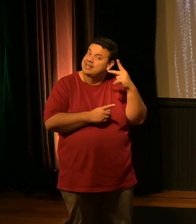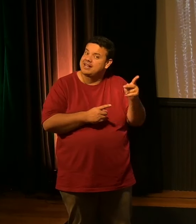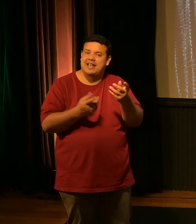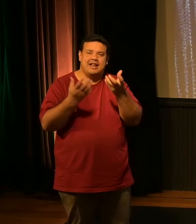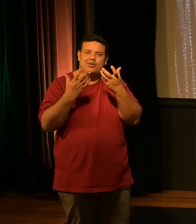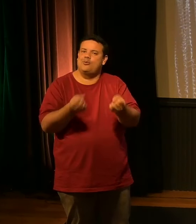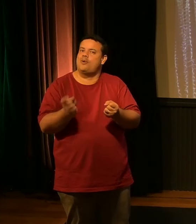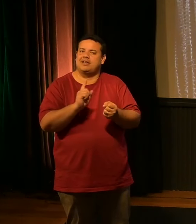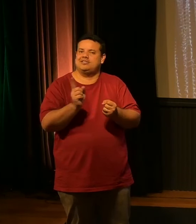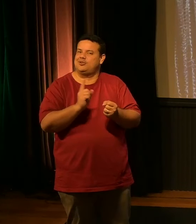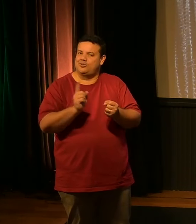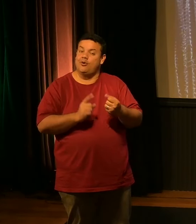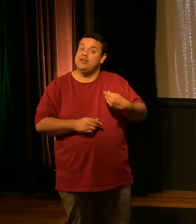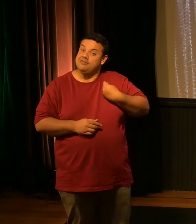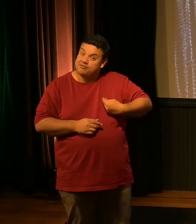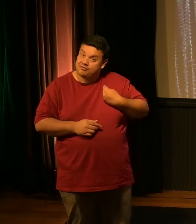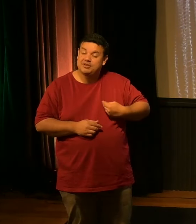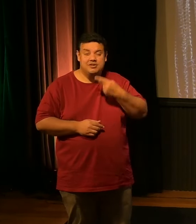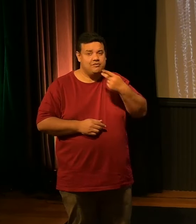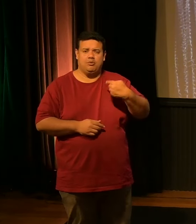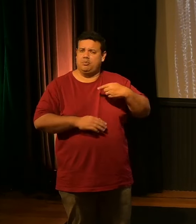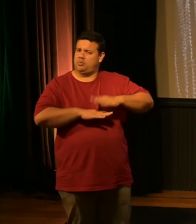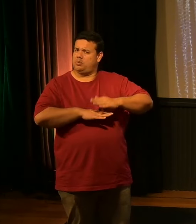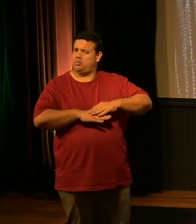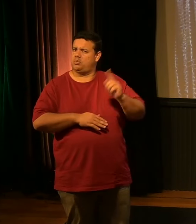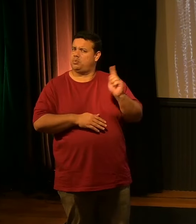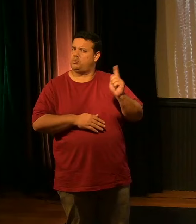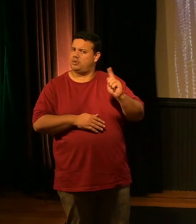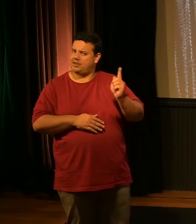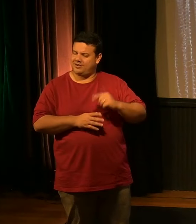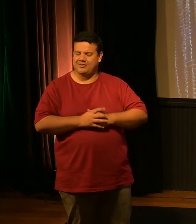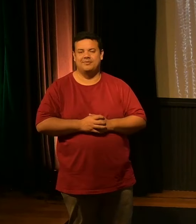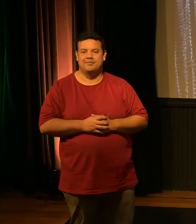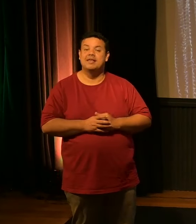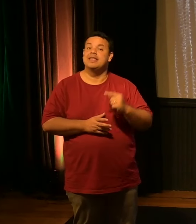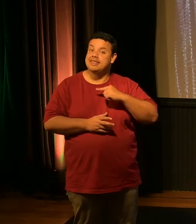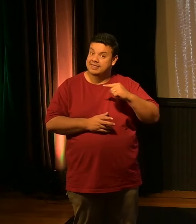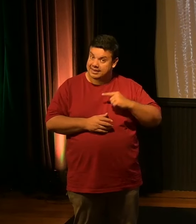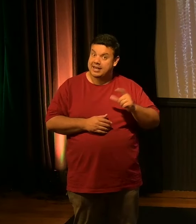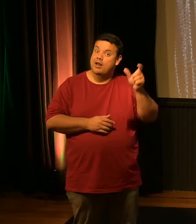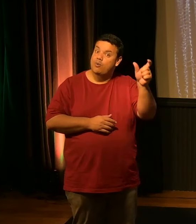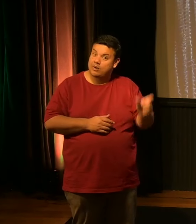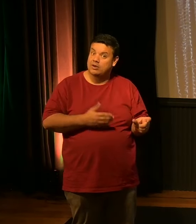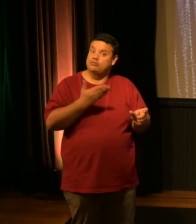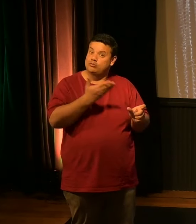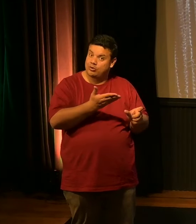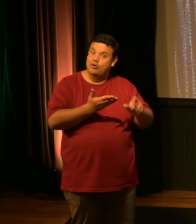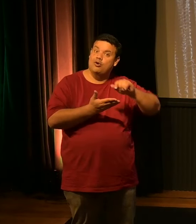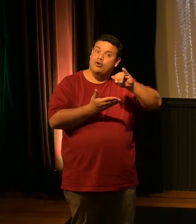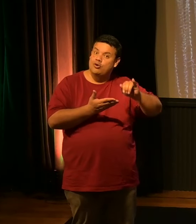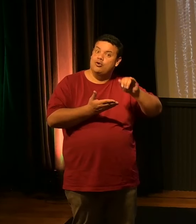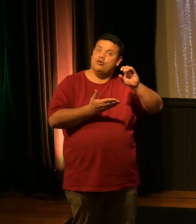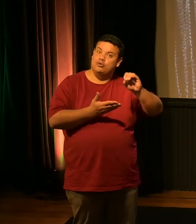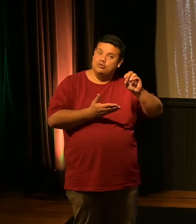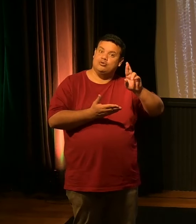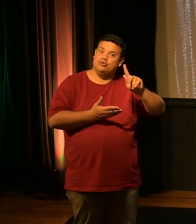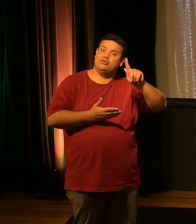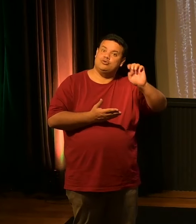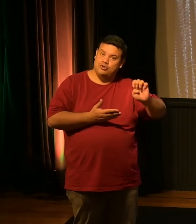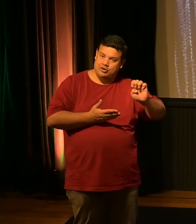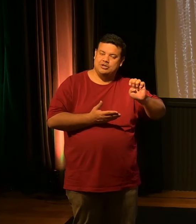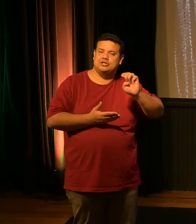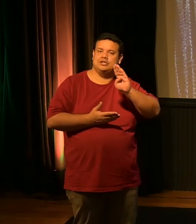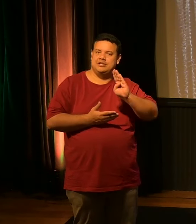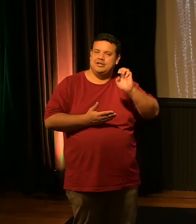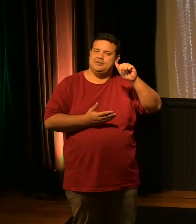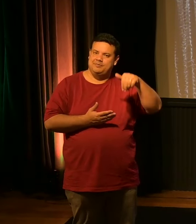um filme interessantíssimo, porque uma das estrelas é o Jorge Benjó. Inclusive, a gente tem até uma camada, digamos assim, documental do filme, né, do